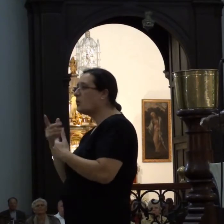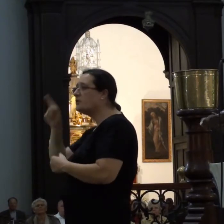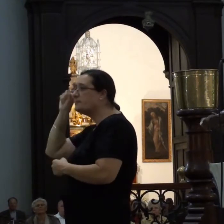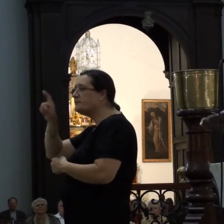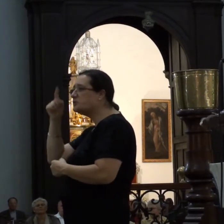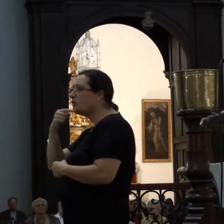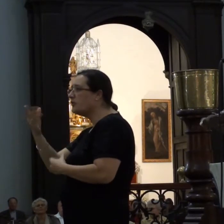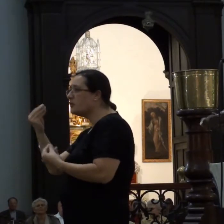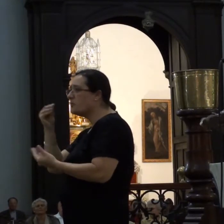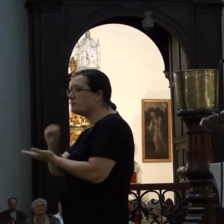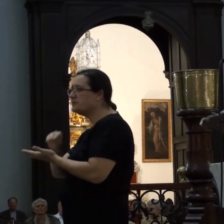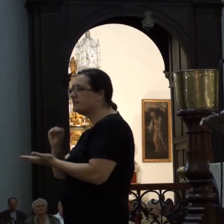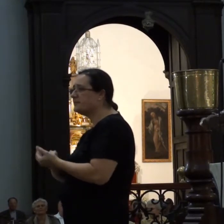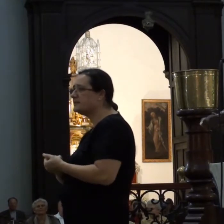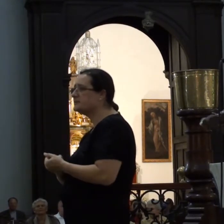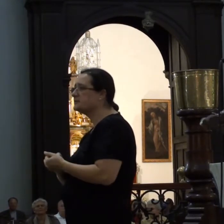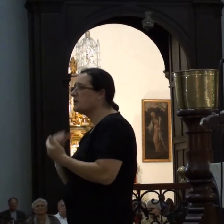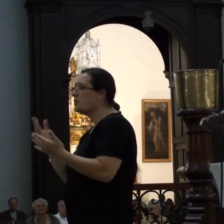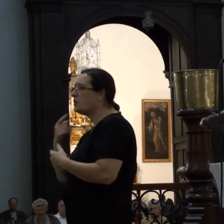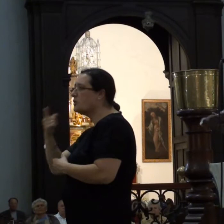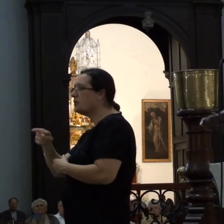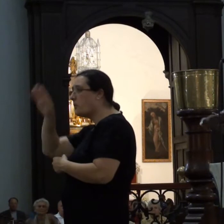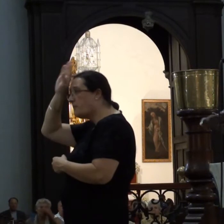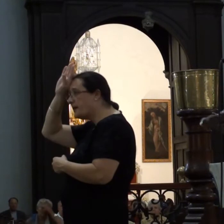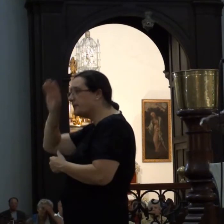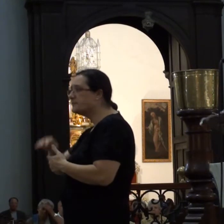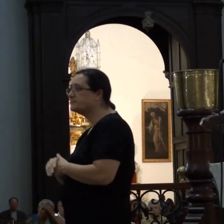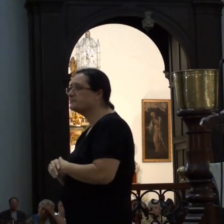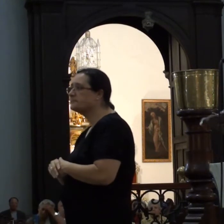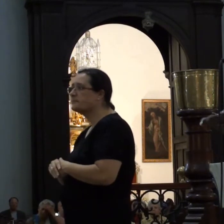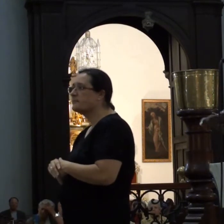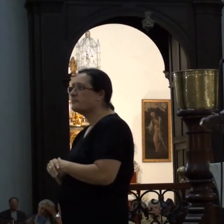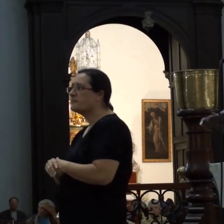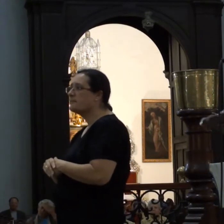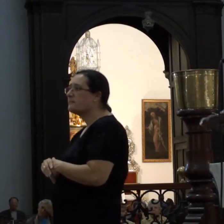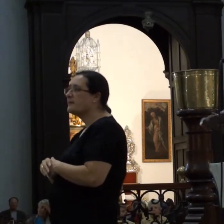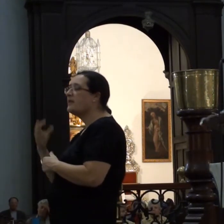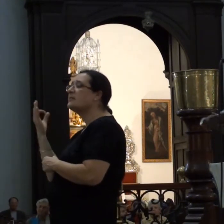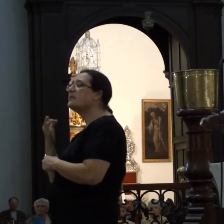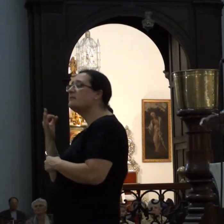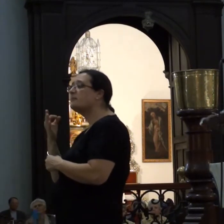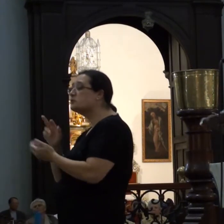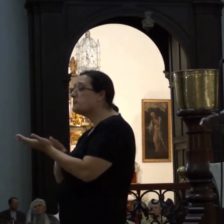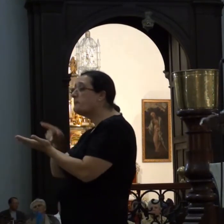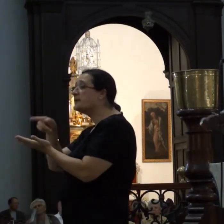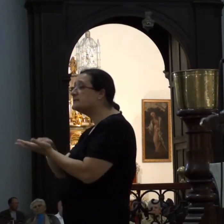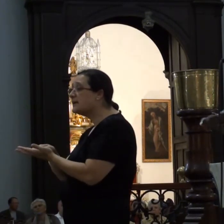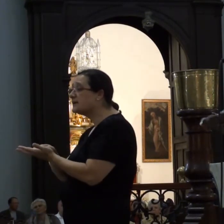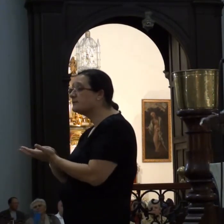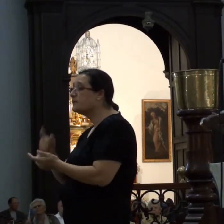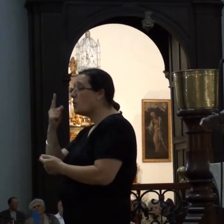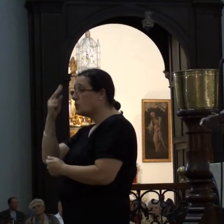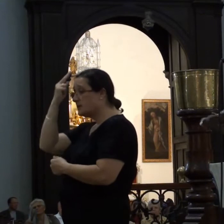y cardenal del pueblo como cuando llegó a ser hemos de pasar de un